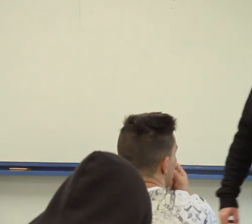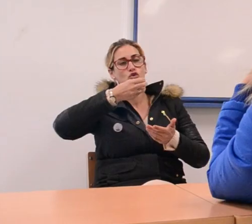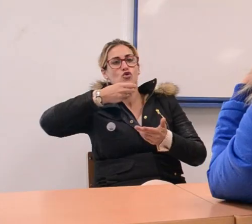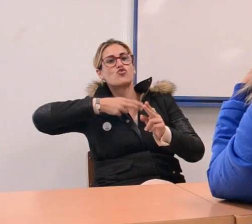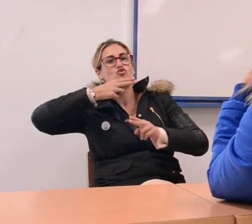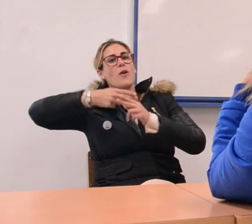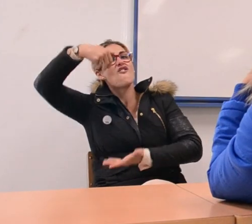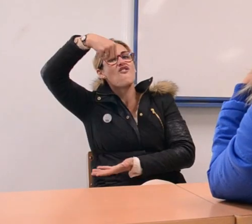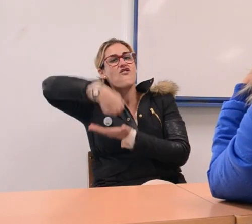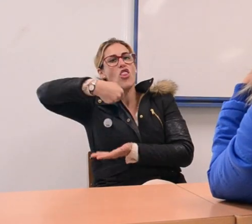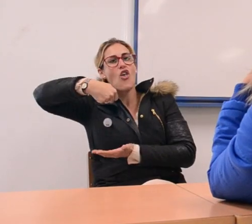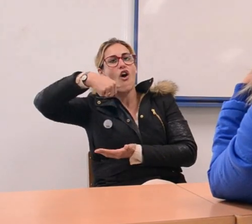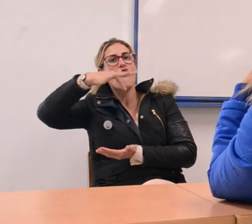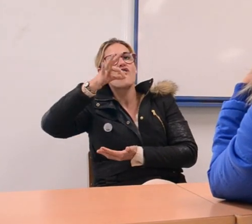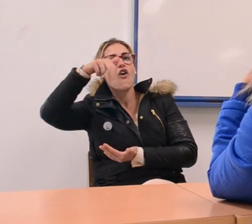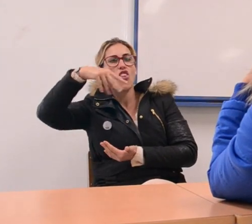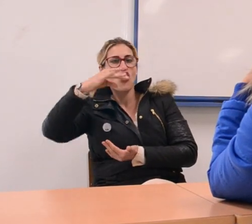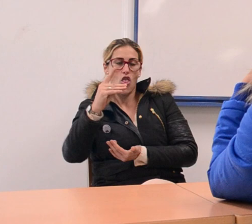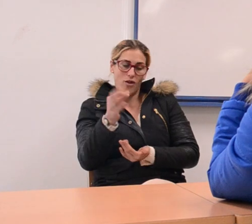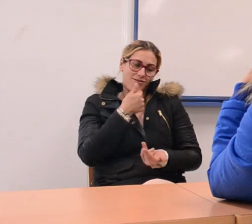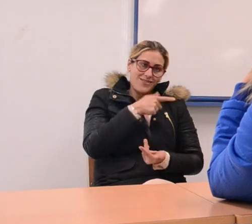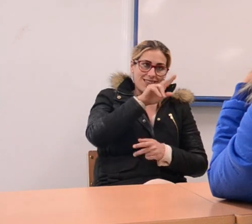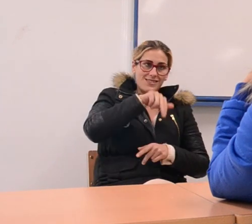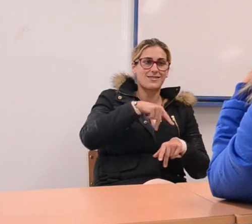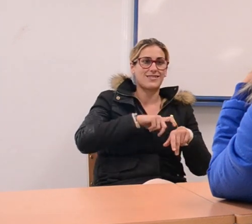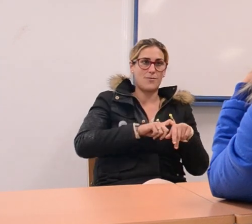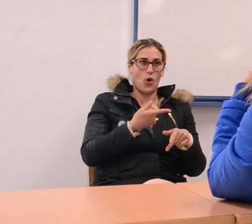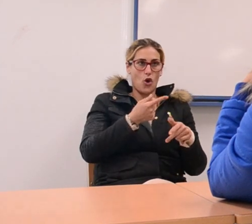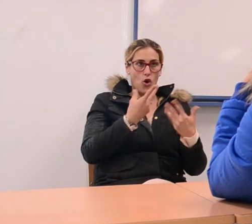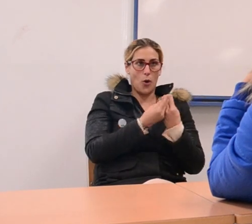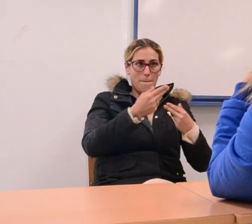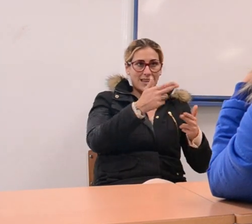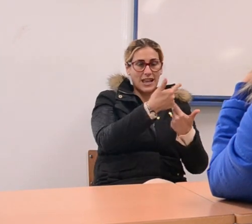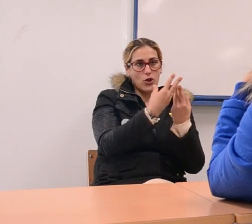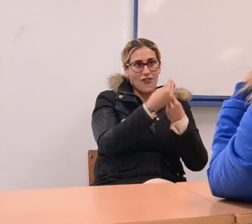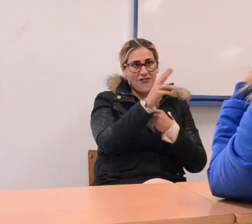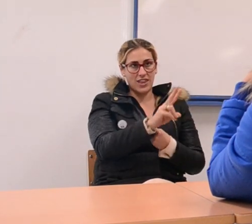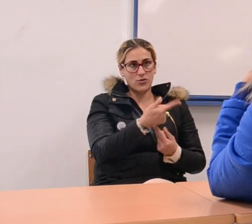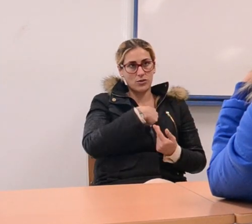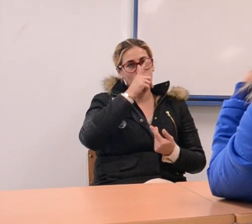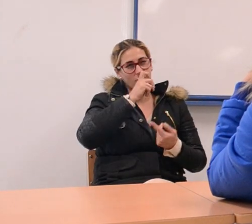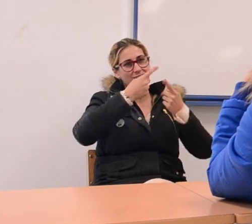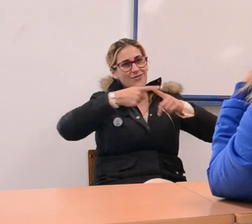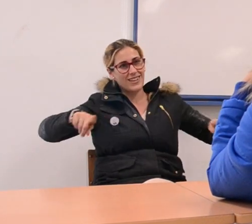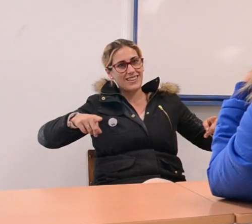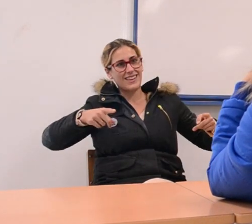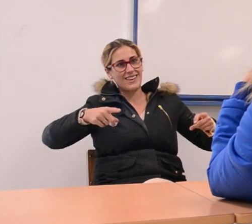Por ejemplo, durante la época escolar, la transmisión de los conocimientos a las personas sordas, suele estar apoyado por la figura del